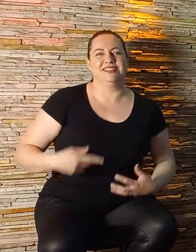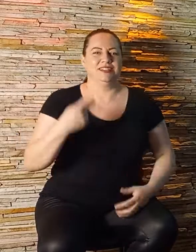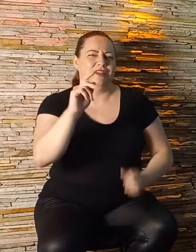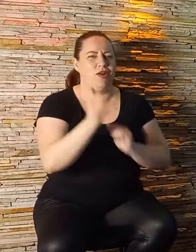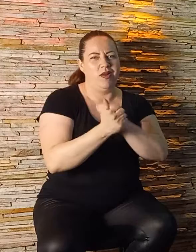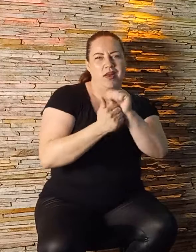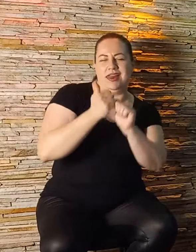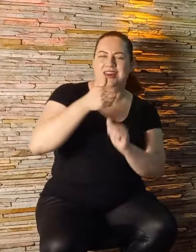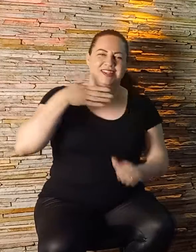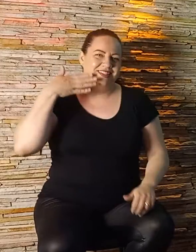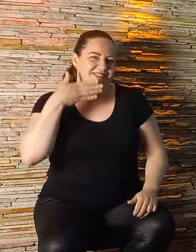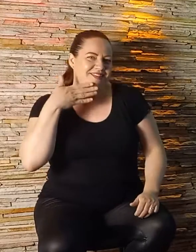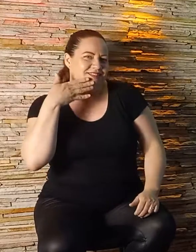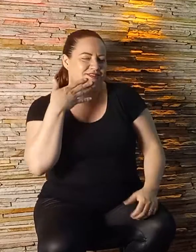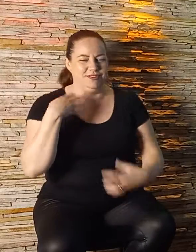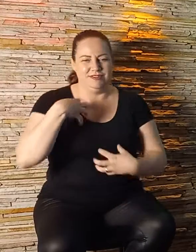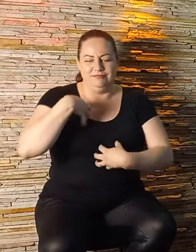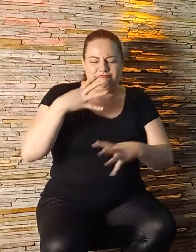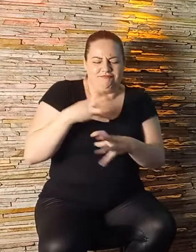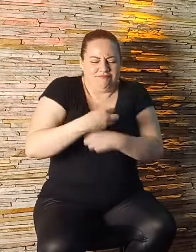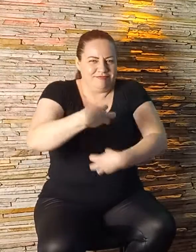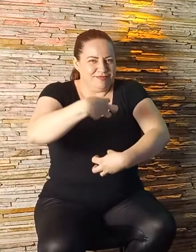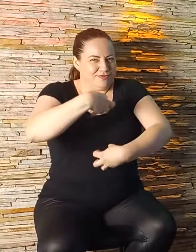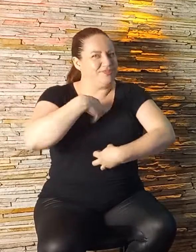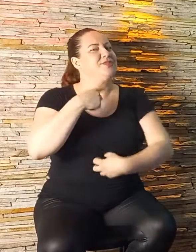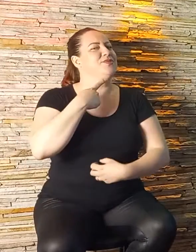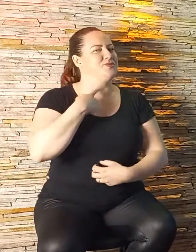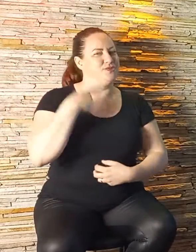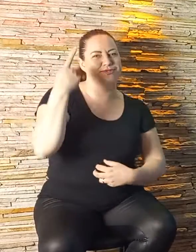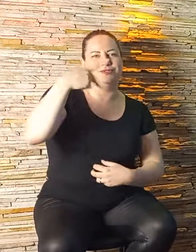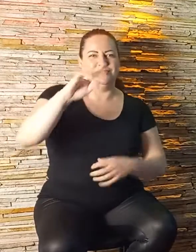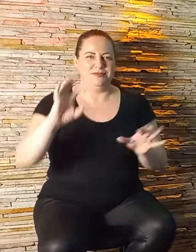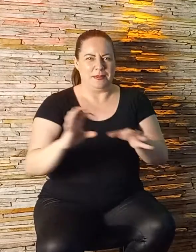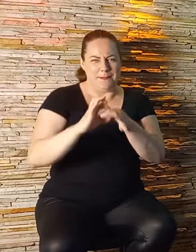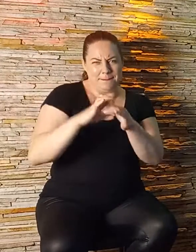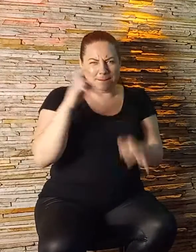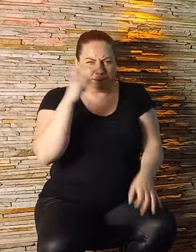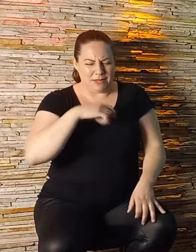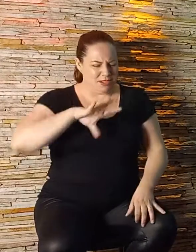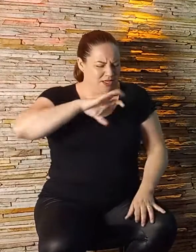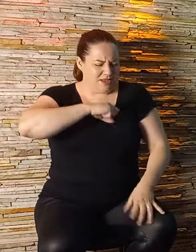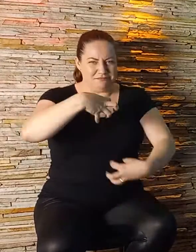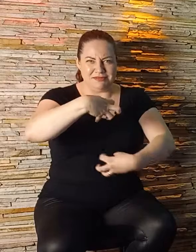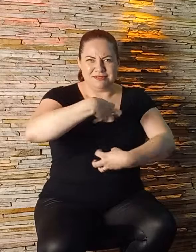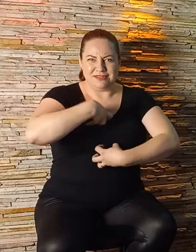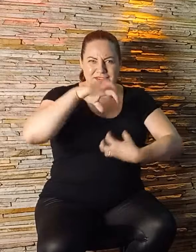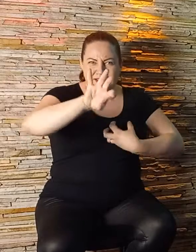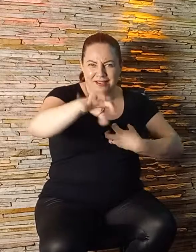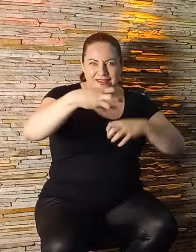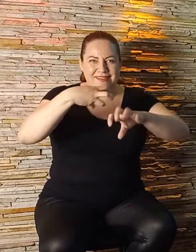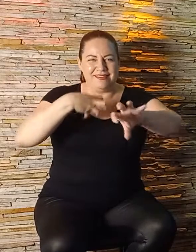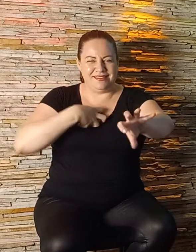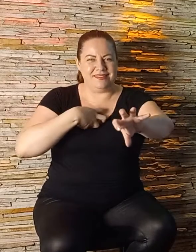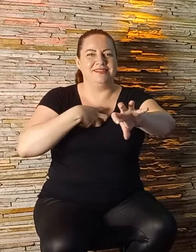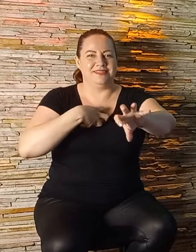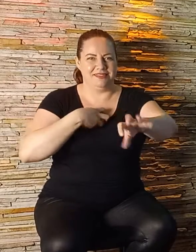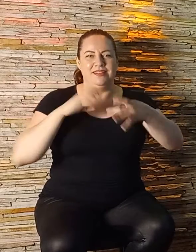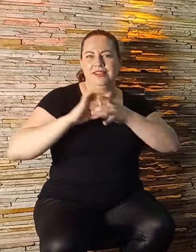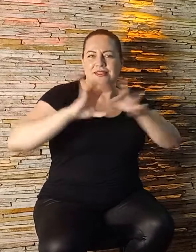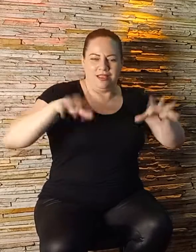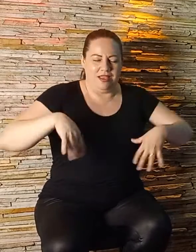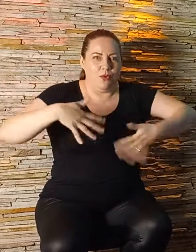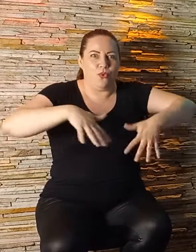o seu peso seu depois que mente fica um jeito de gostei e o teu oponente que mesmo sem esconder tanto velho gamei